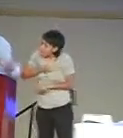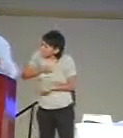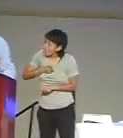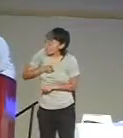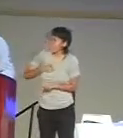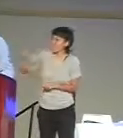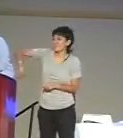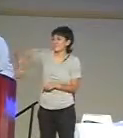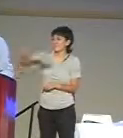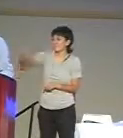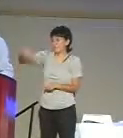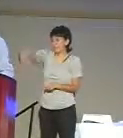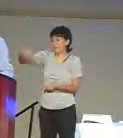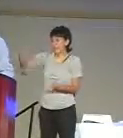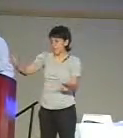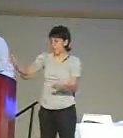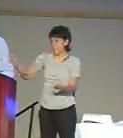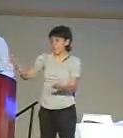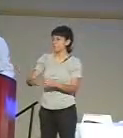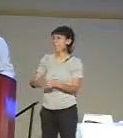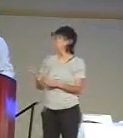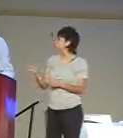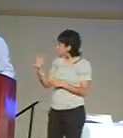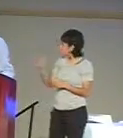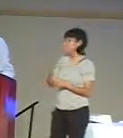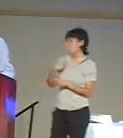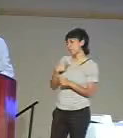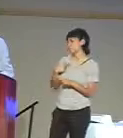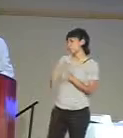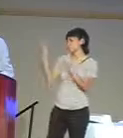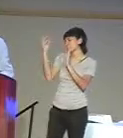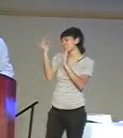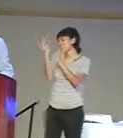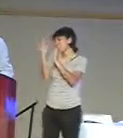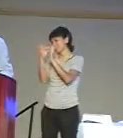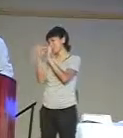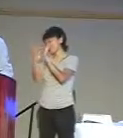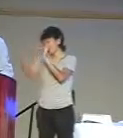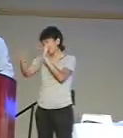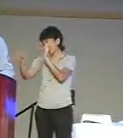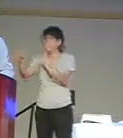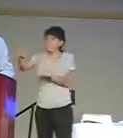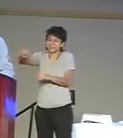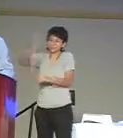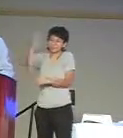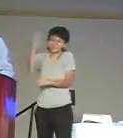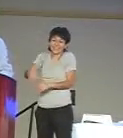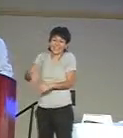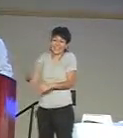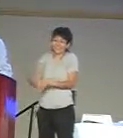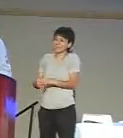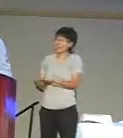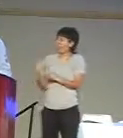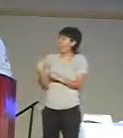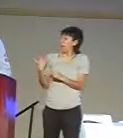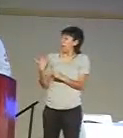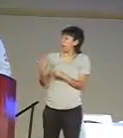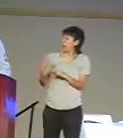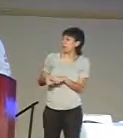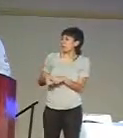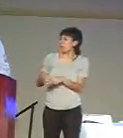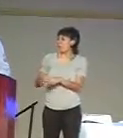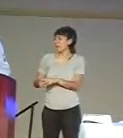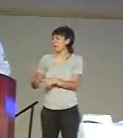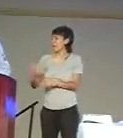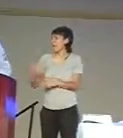por decir algunos, porque ya ven que nos gusta desde tiempos inmemoriales todo reducirlo a los 10, ¿no? A los